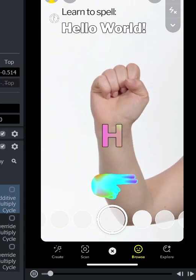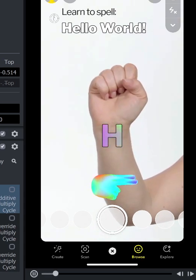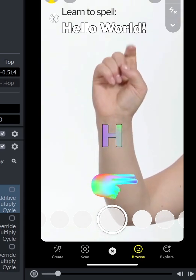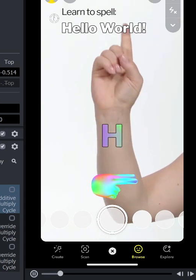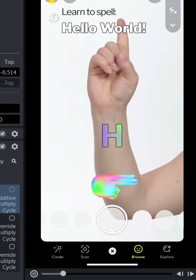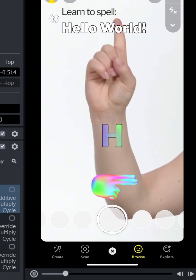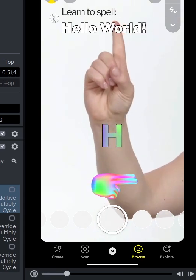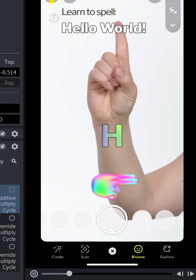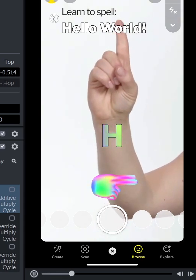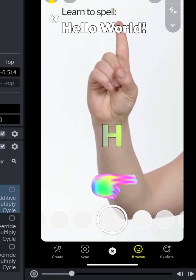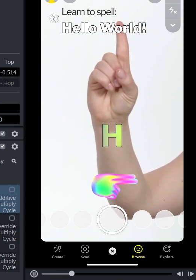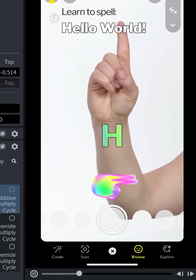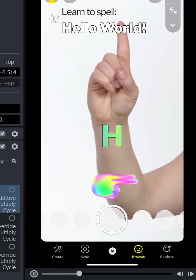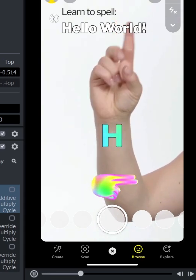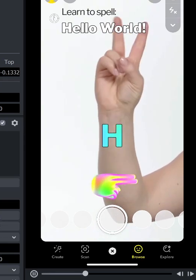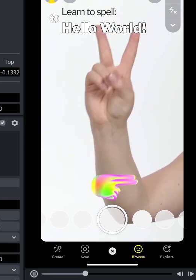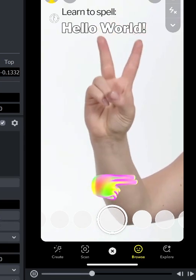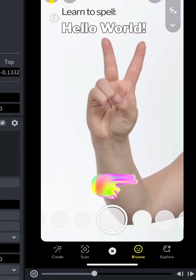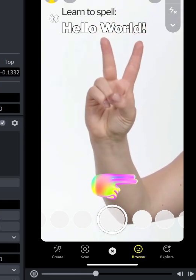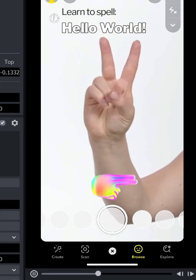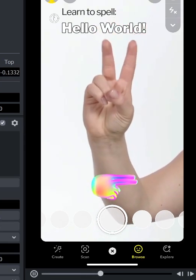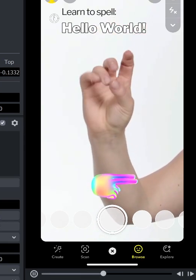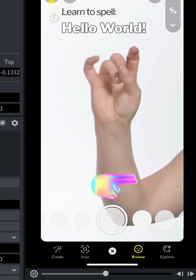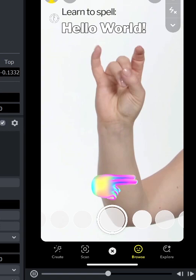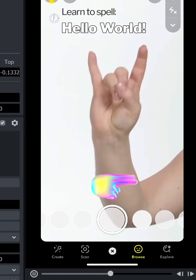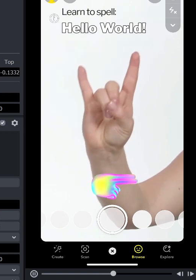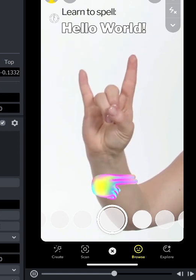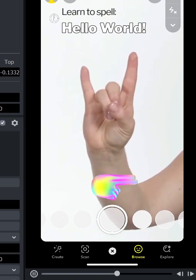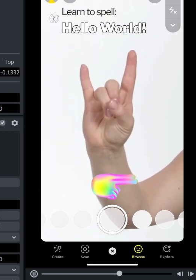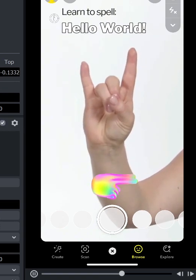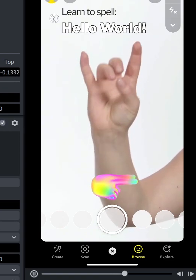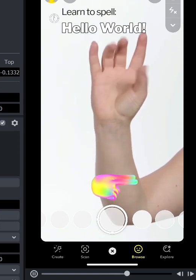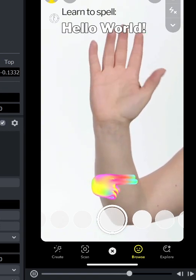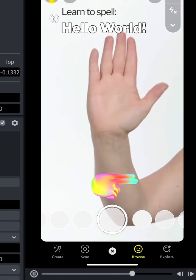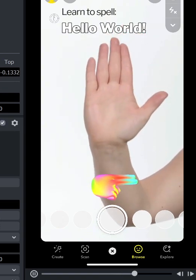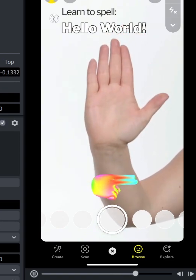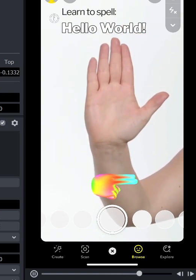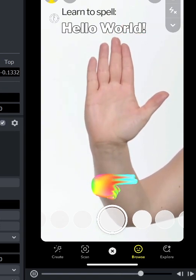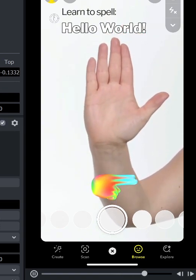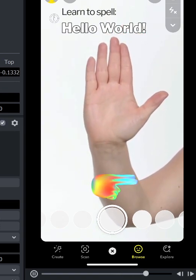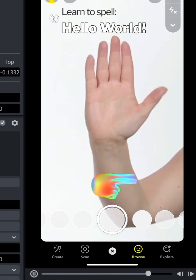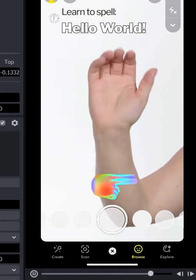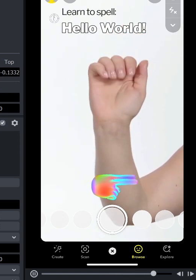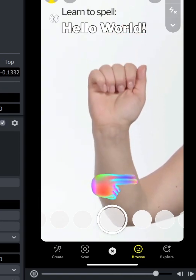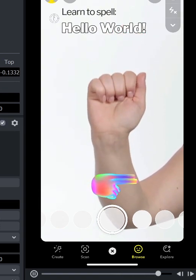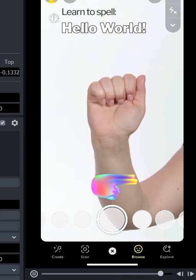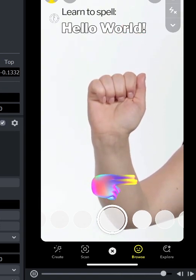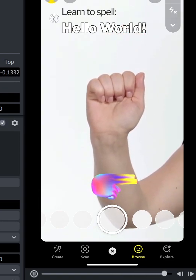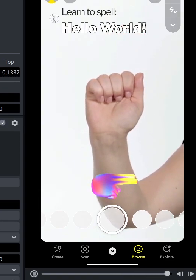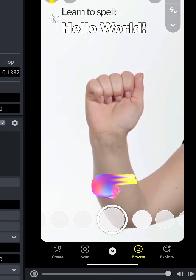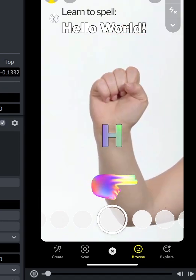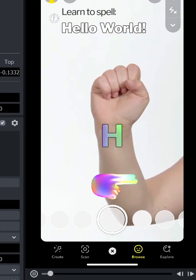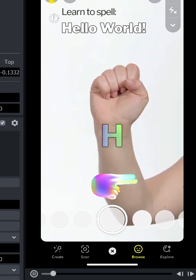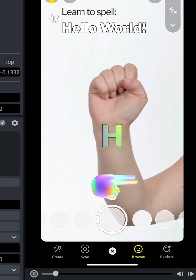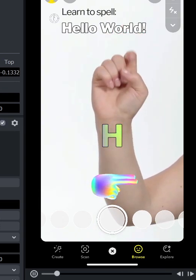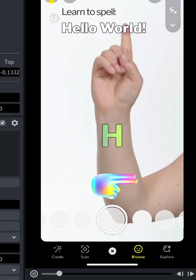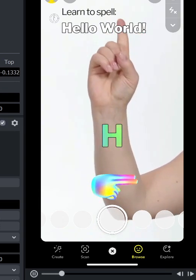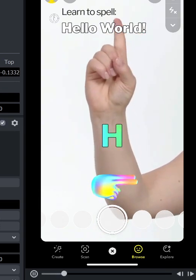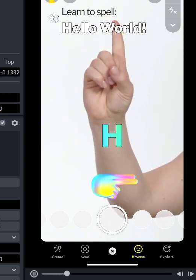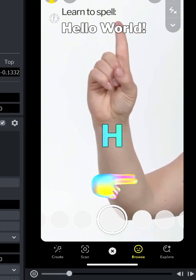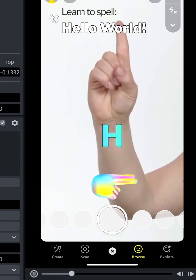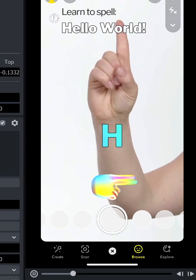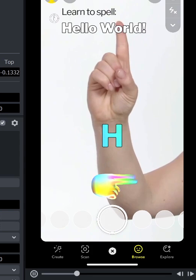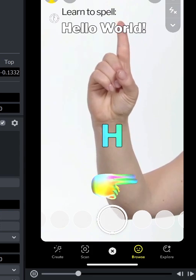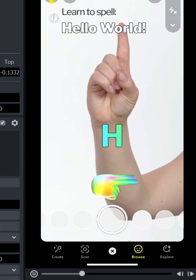Y el Hint Text es la letra específica que se visualiza. Si deseleccionamos el hint, se acaba toda la proyección de la